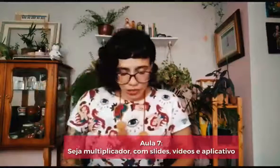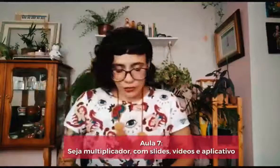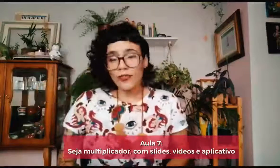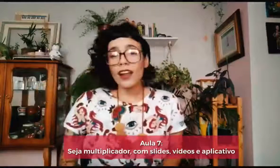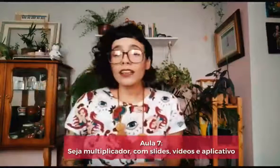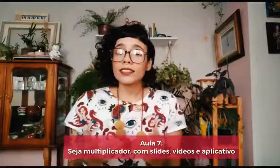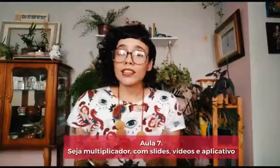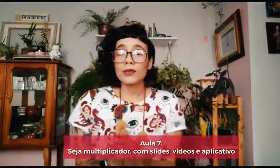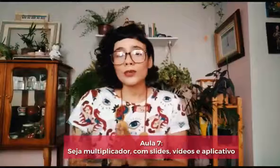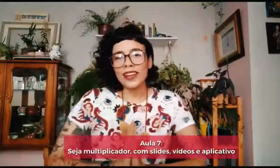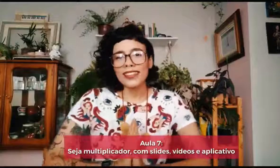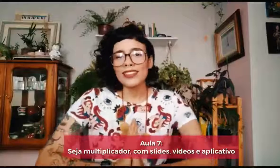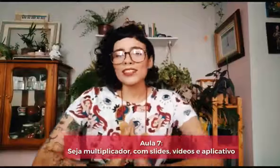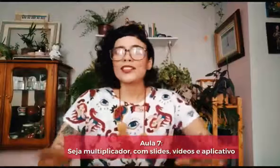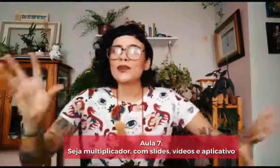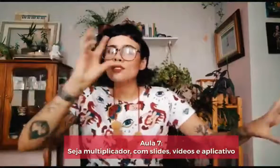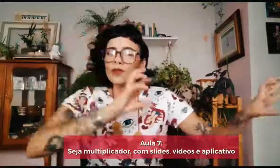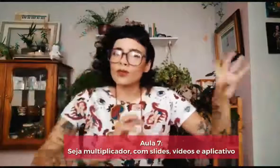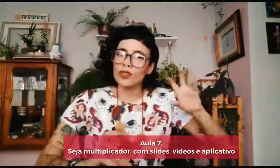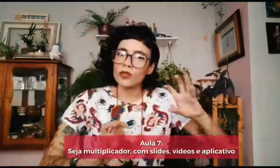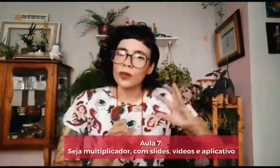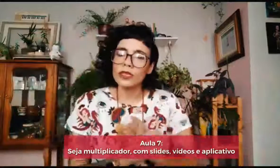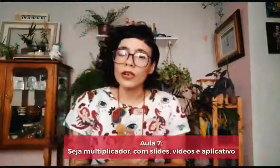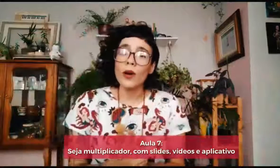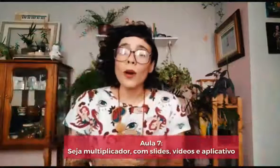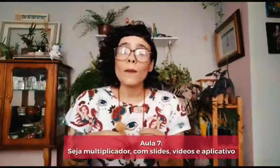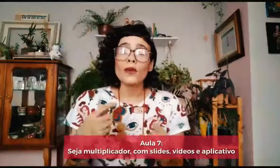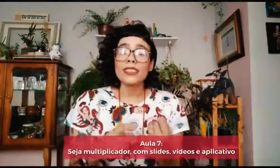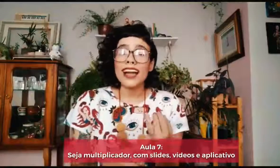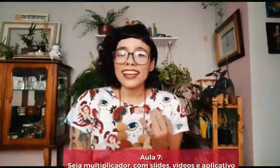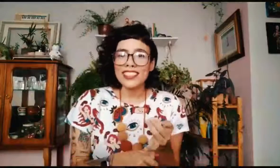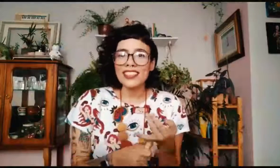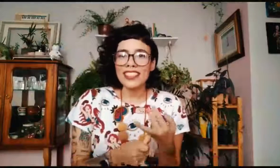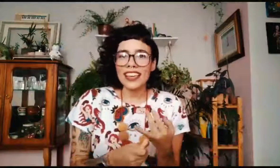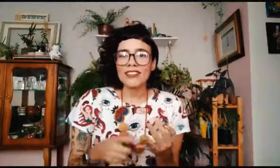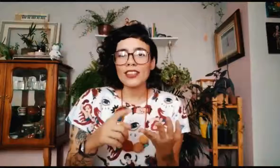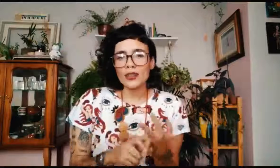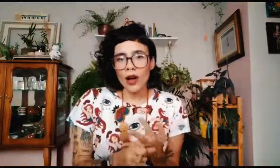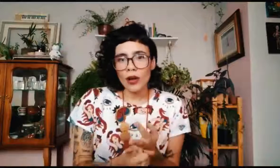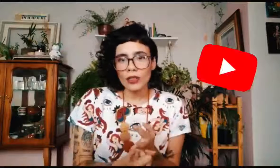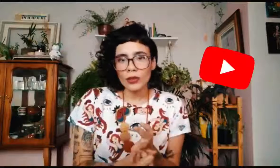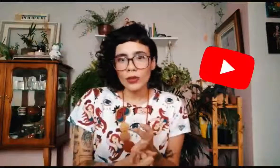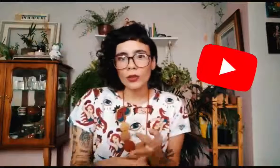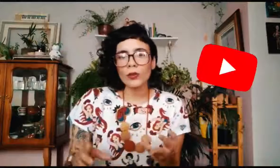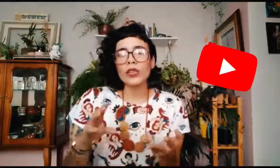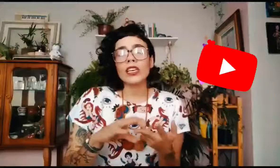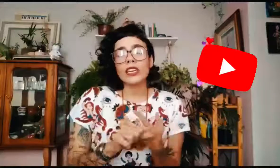vai falar seja multiplicador. Então, vai fazer um resumo de tudo que a gente aprendeu, mostrar que a gente tem videoaulas no YouTube, que a